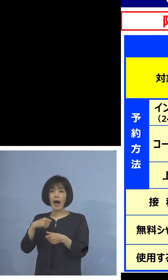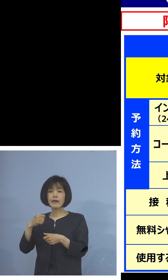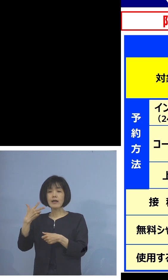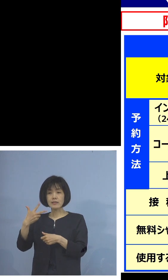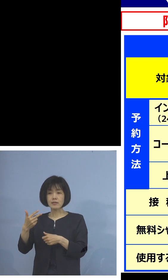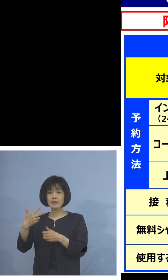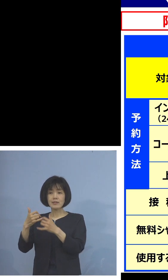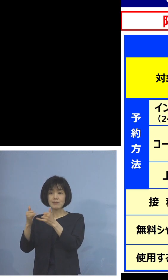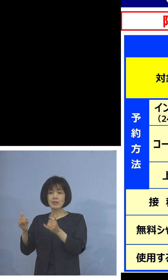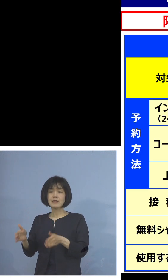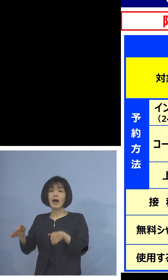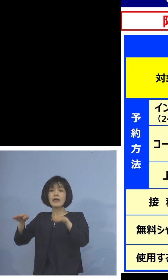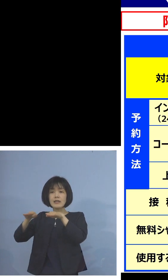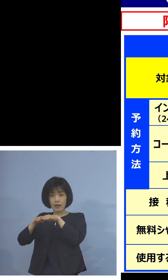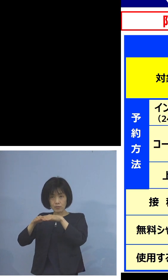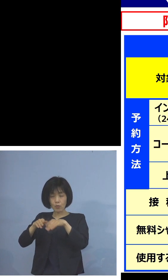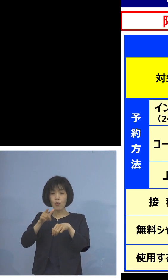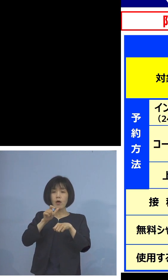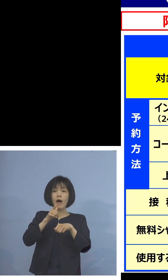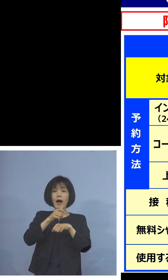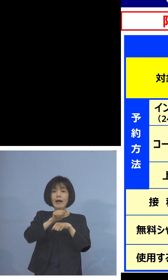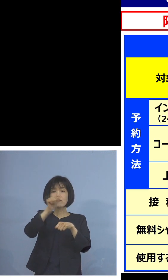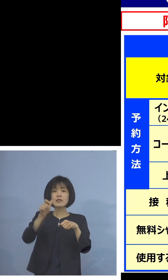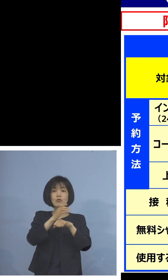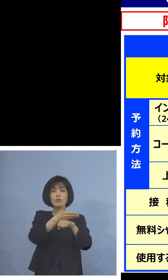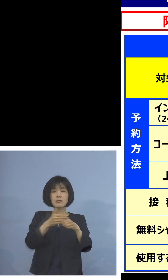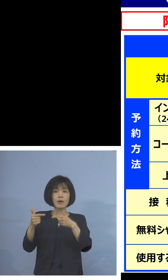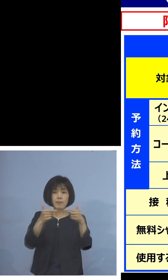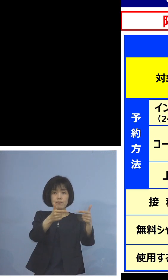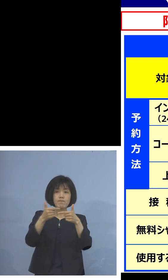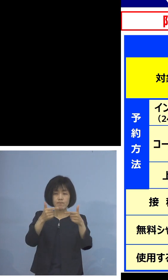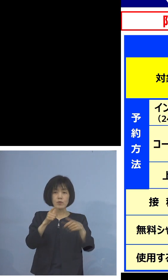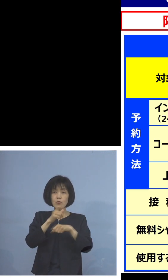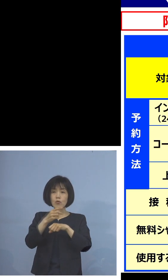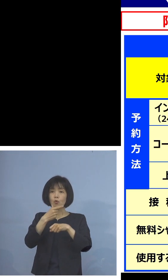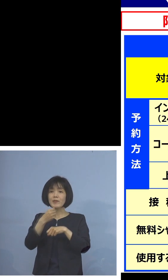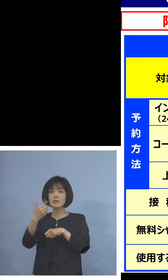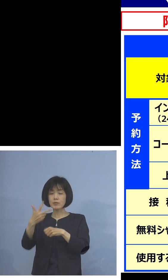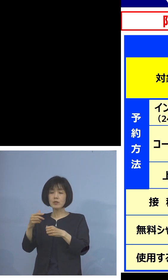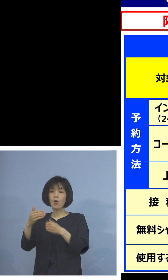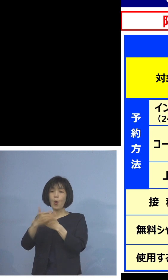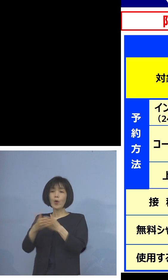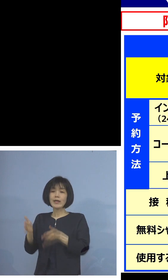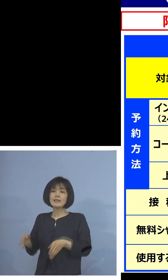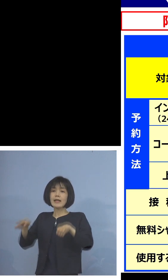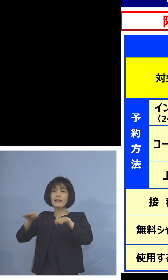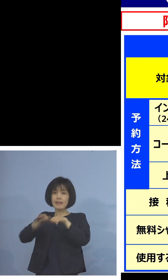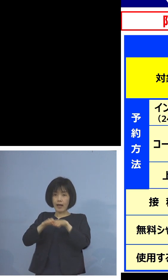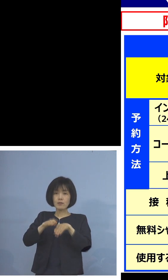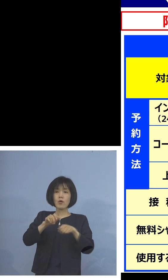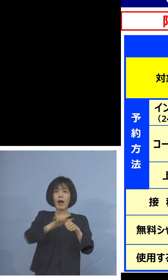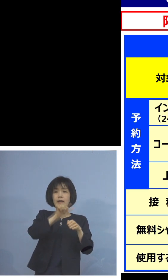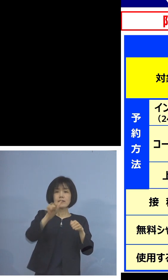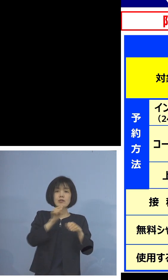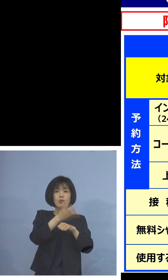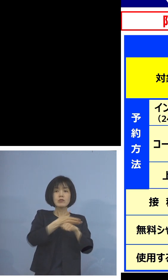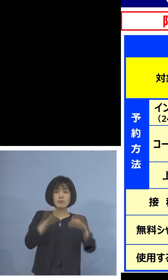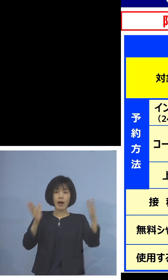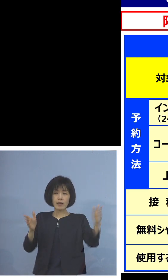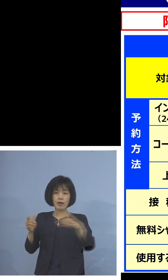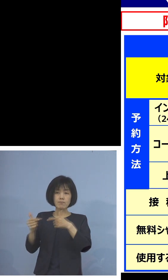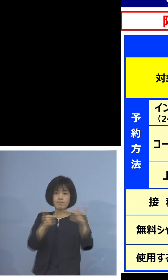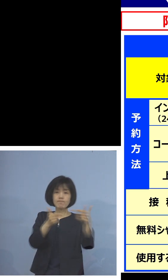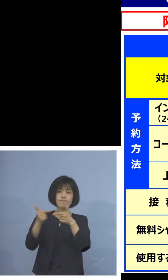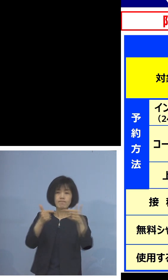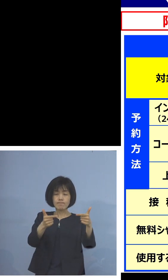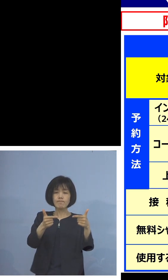館とアスティ徳島間、小松島市保健センターとアスティ徳島間で運行しております。会場にお越